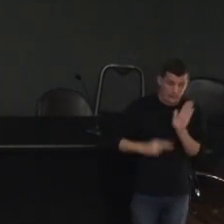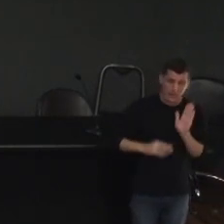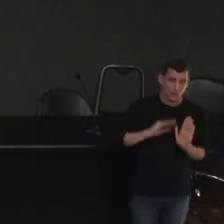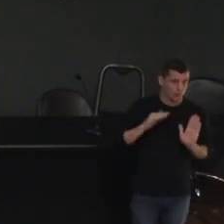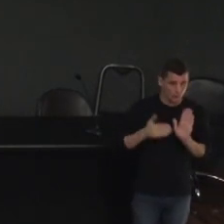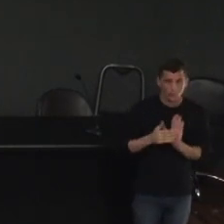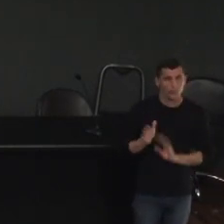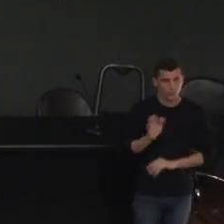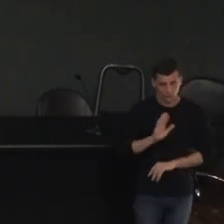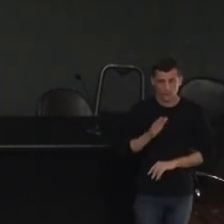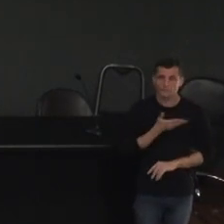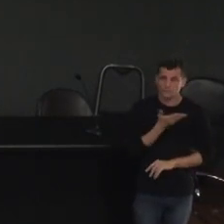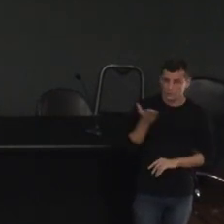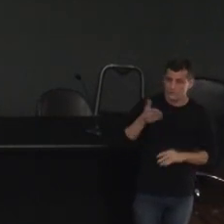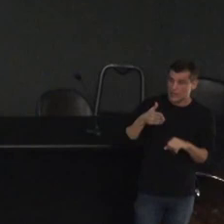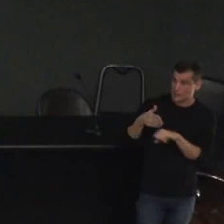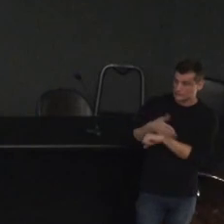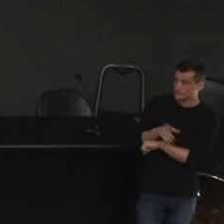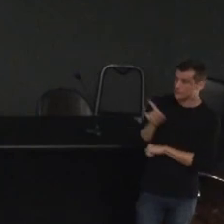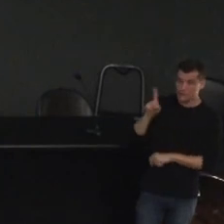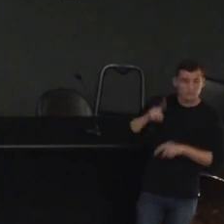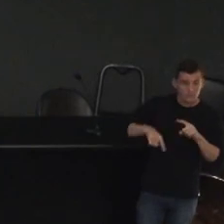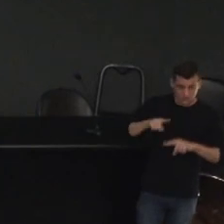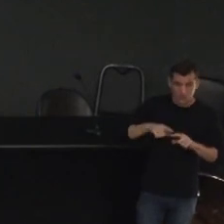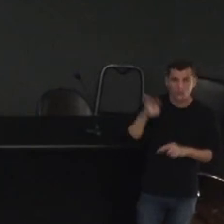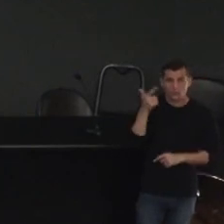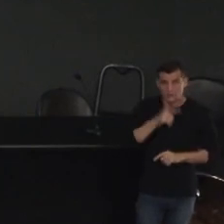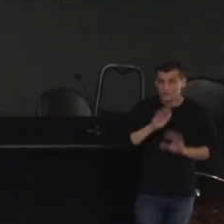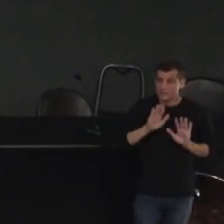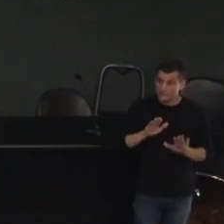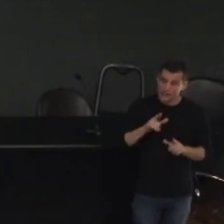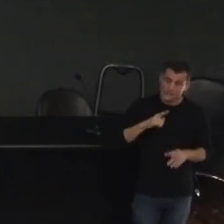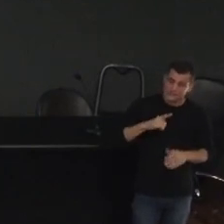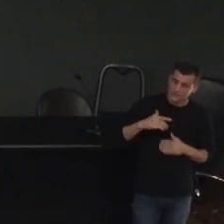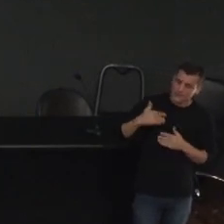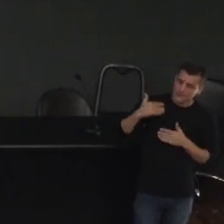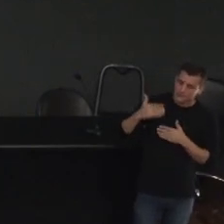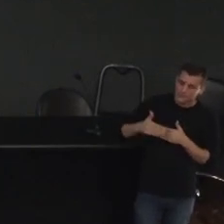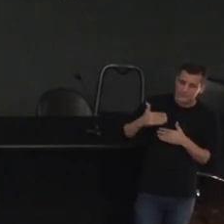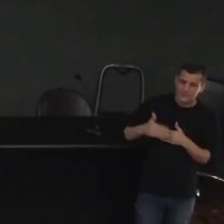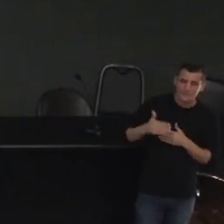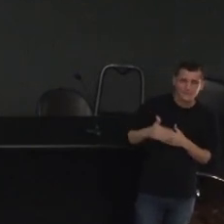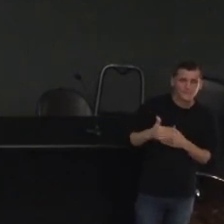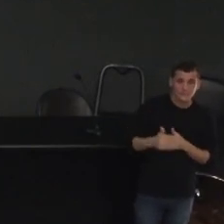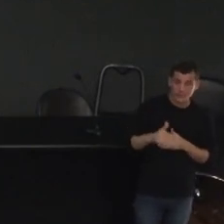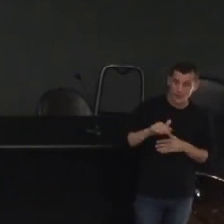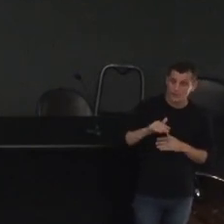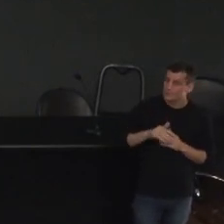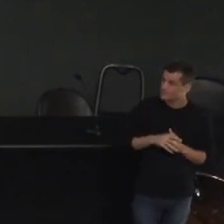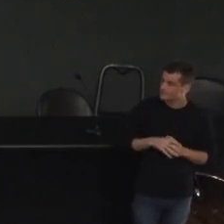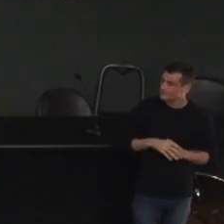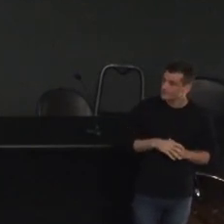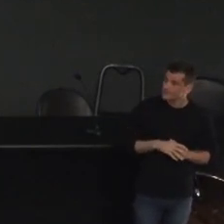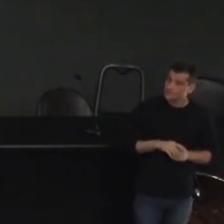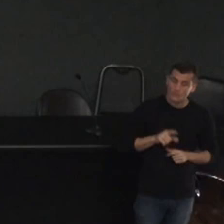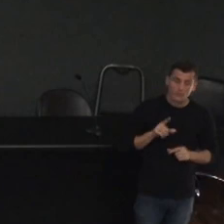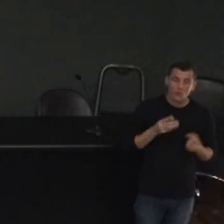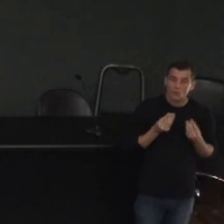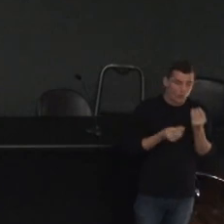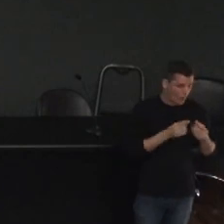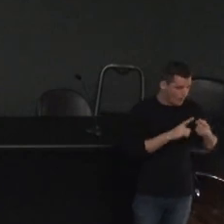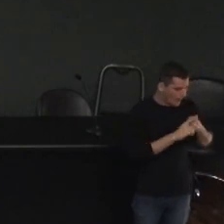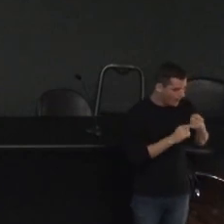vão ter no material mas só para você entender você tem um passo a passo artigo quarto diz exatamente o passo a passo